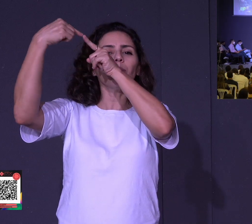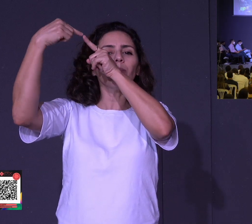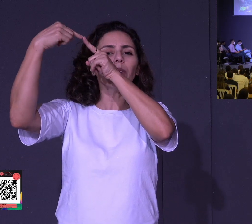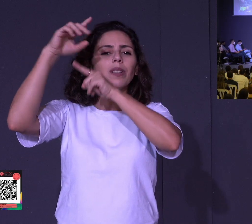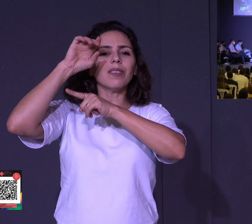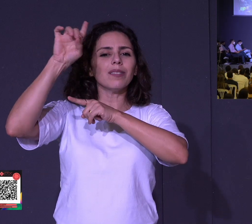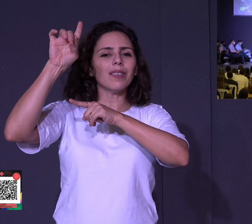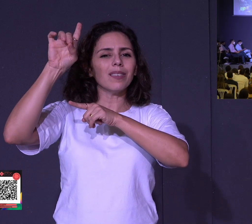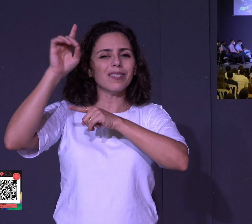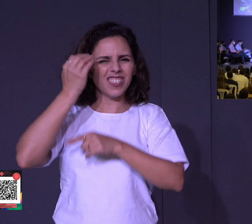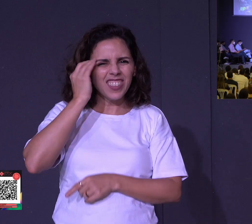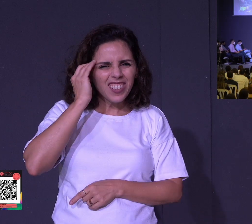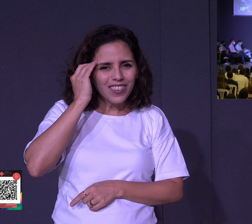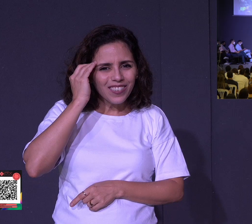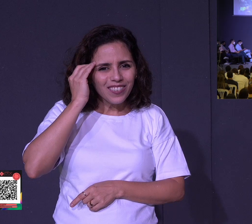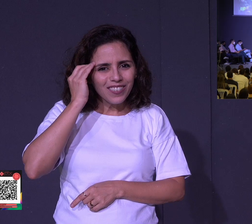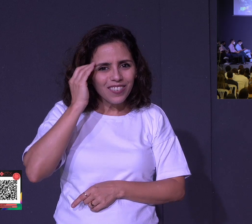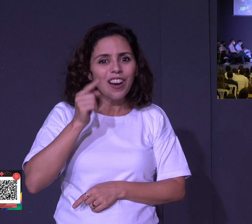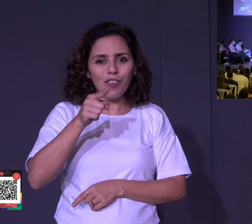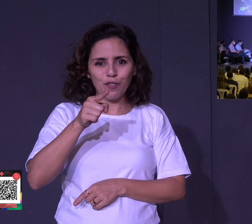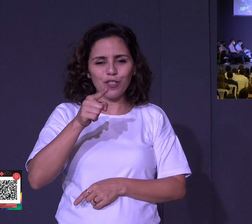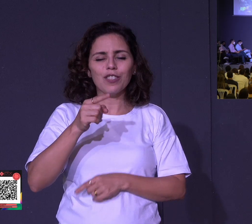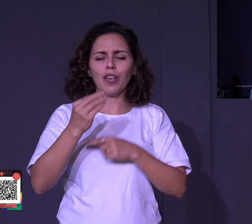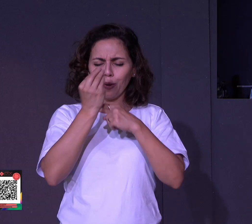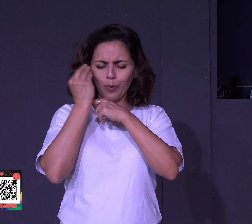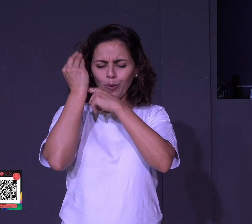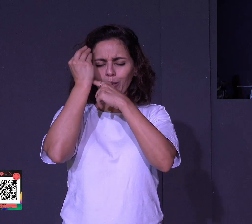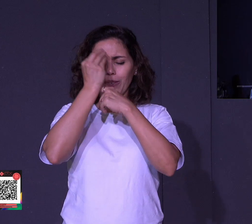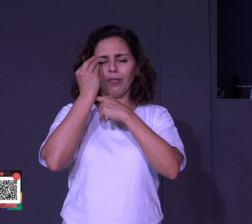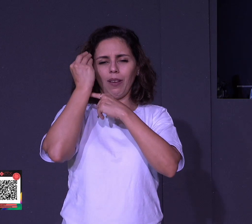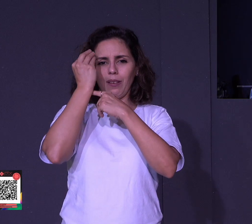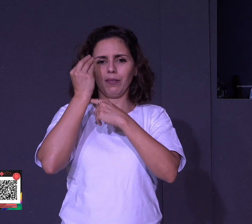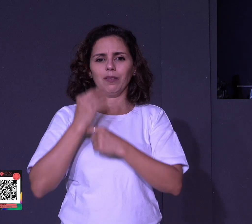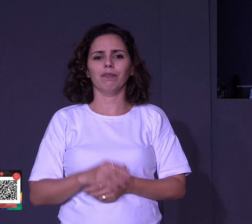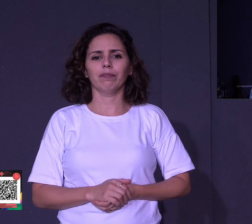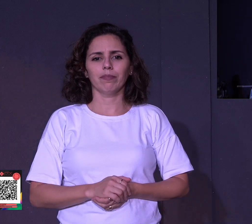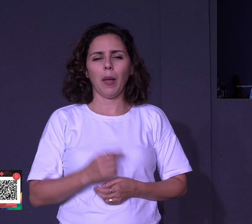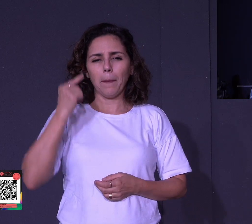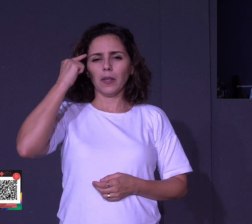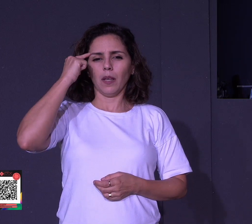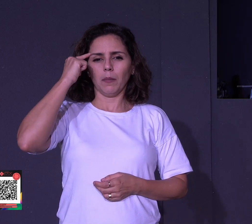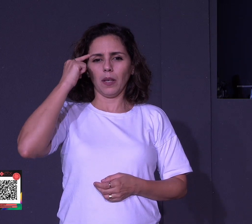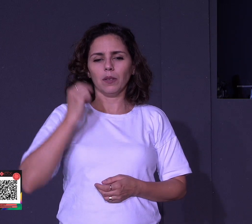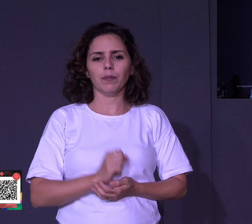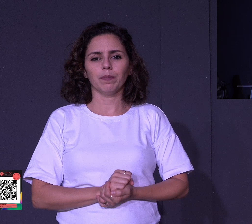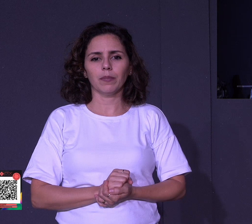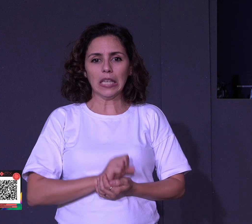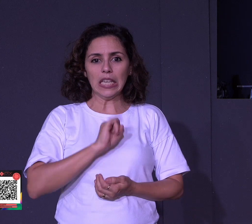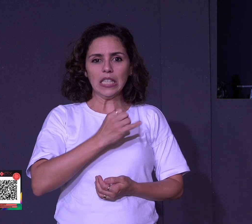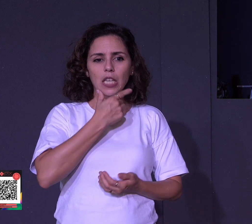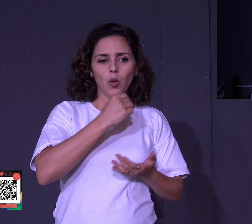mente. Sua esposa não sabe, seu marido não sabe, mas Deus sabe todas as